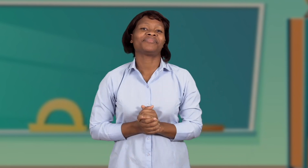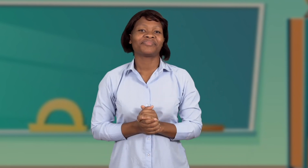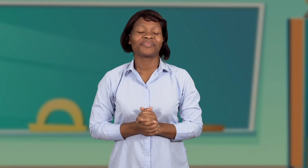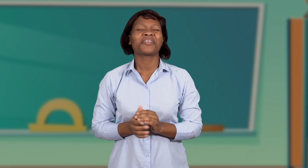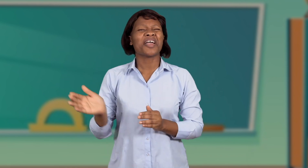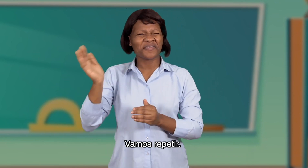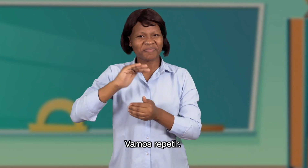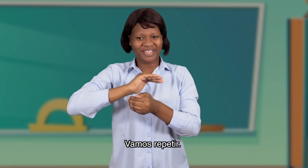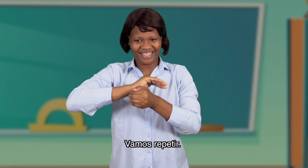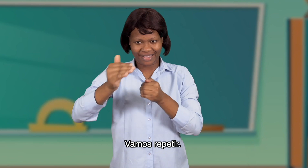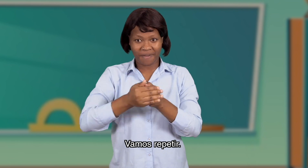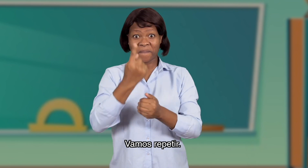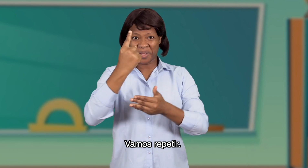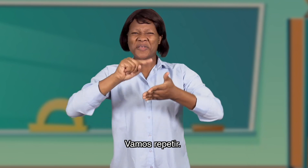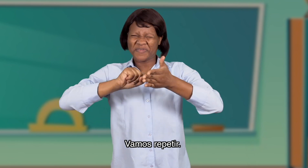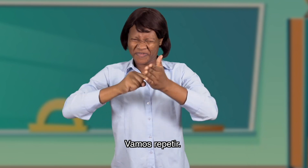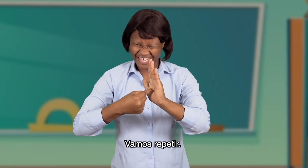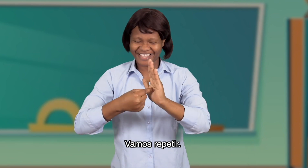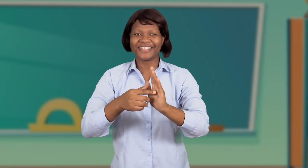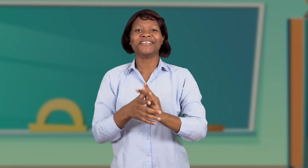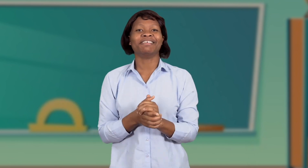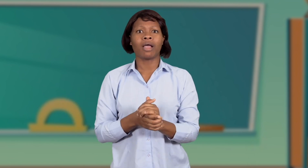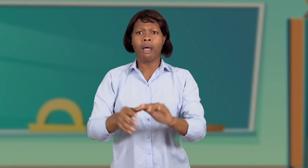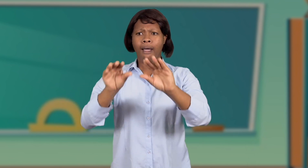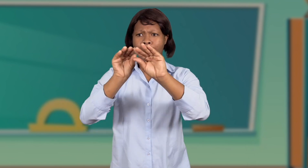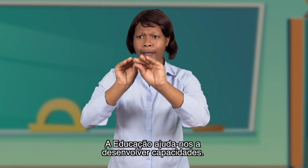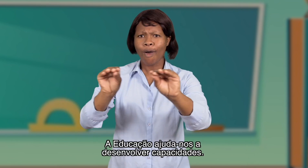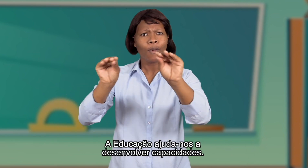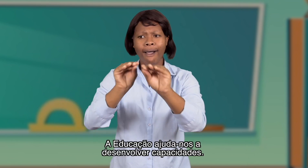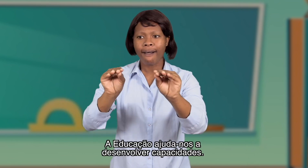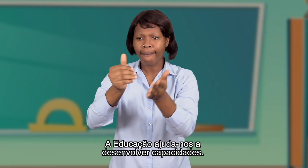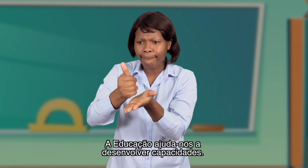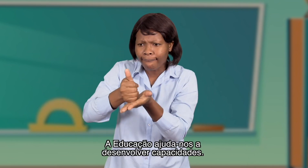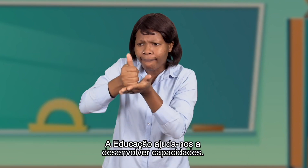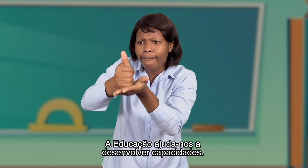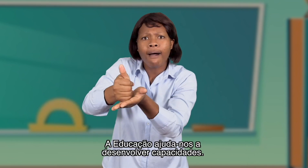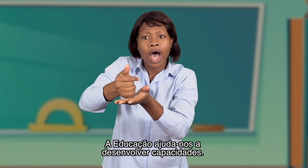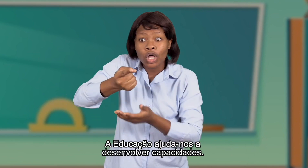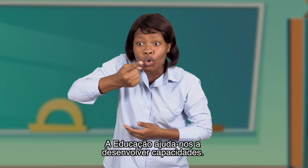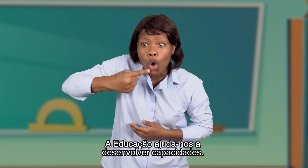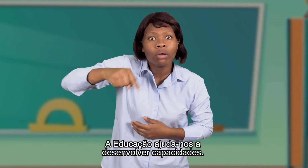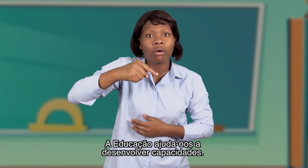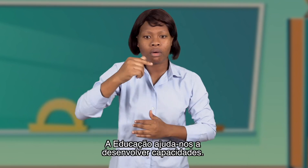Vamos repetir A educação ajuda-nos a